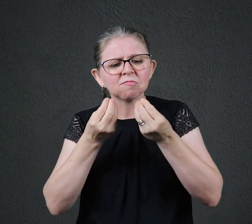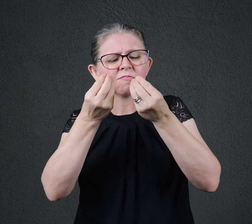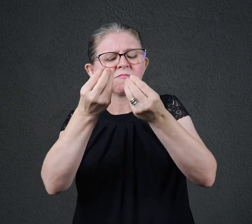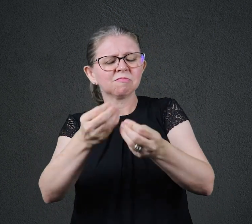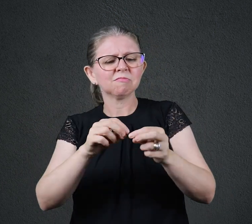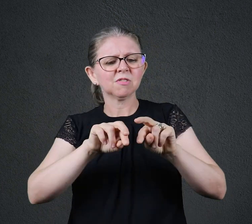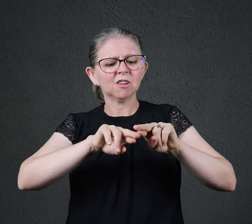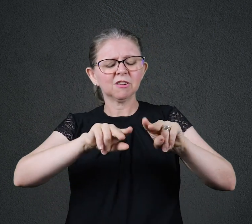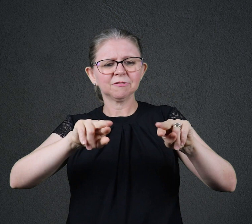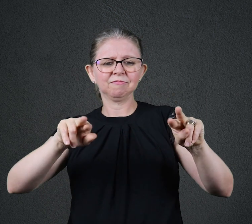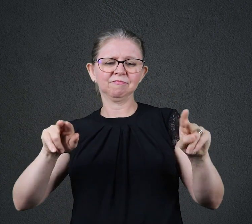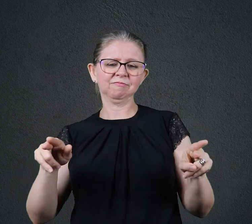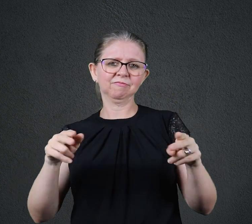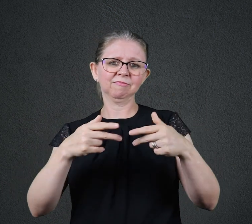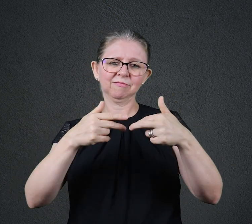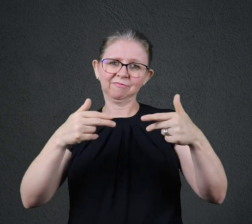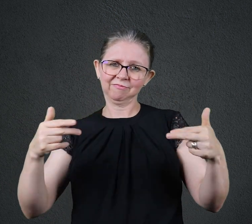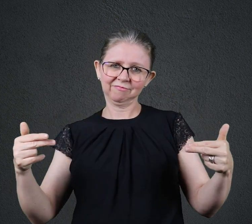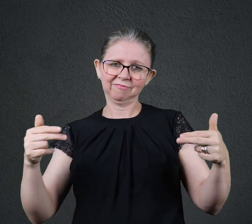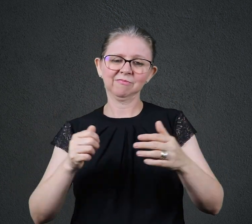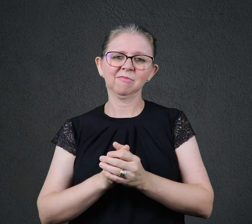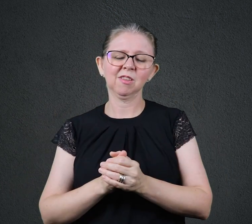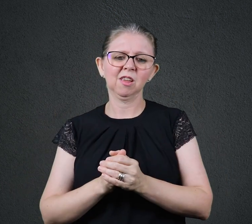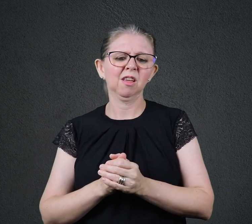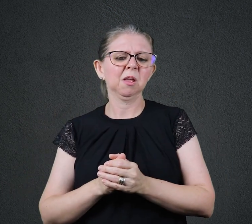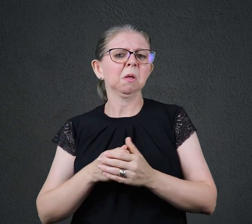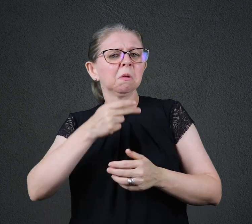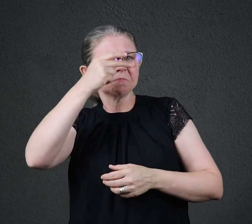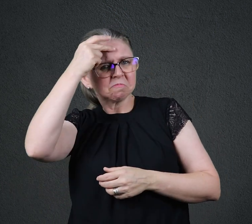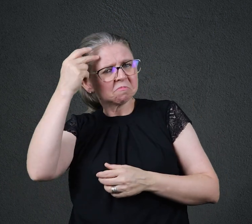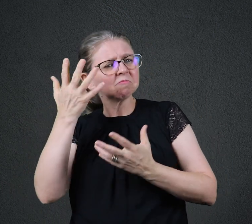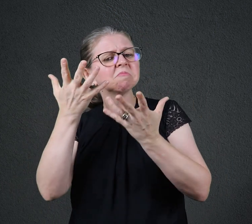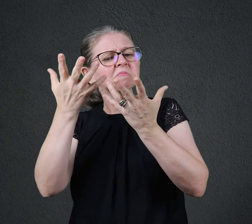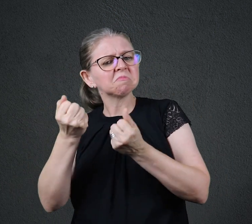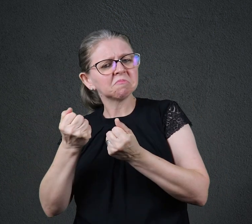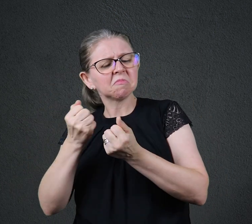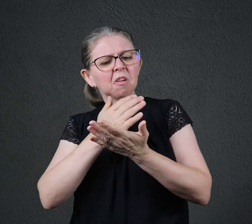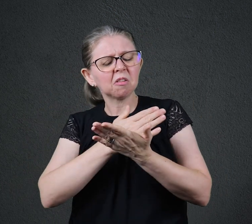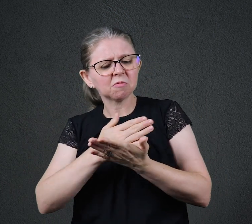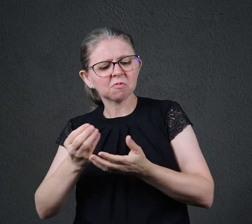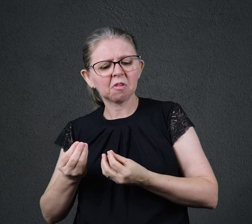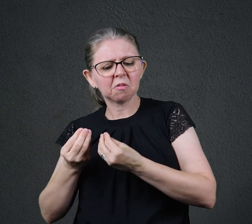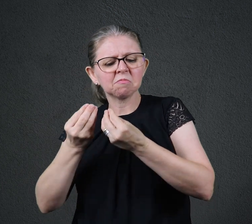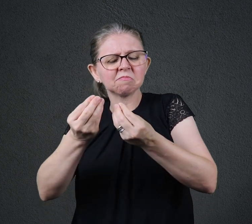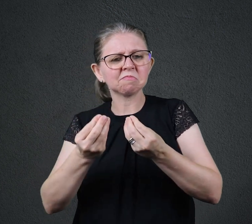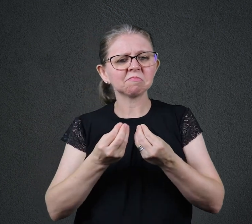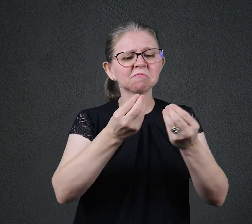e começaram a trazer as suas ofertas, como objetos de ouro, tecidos finos, peles e pelo de animais e